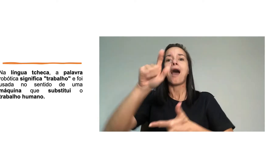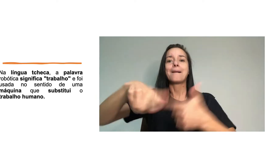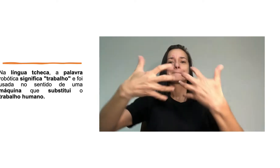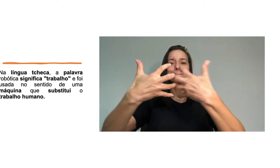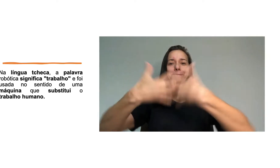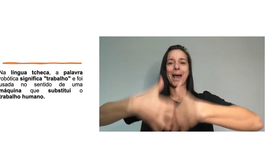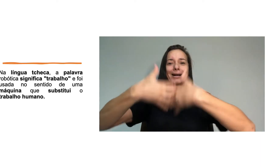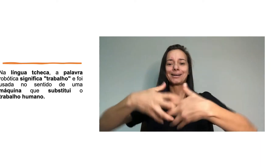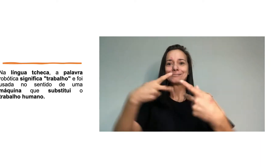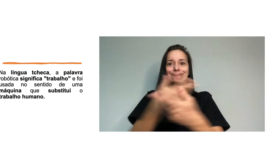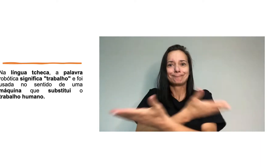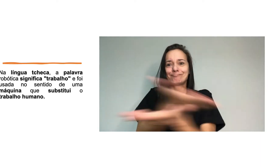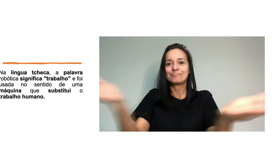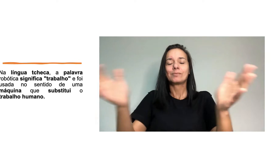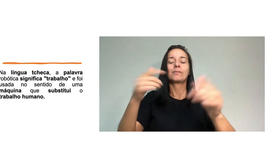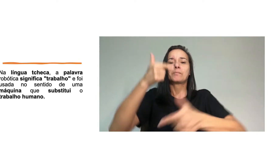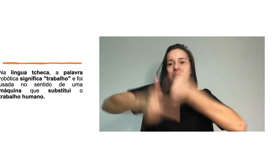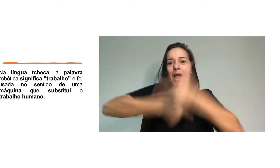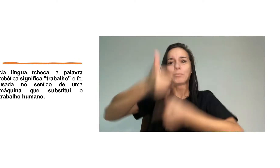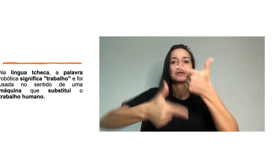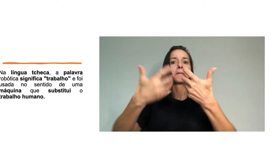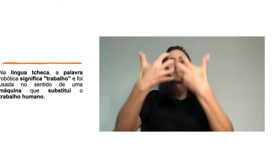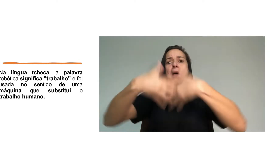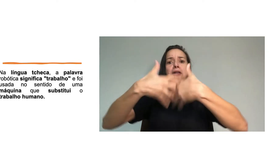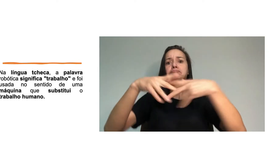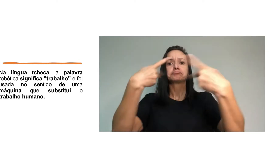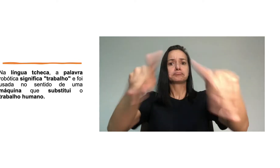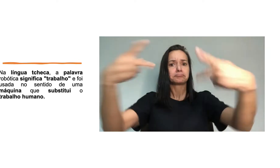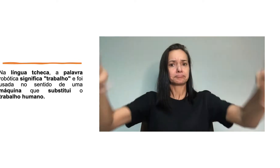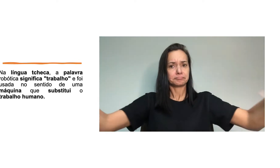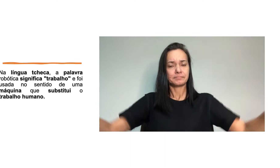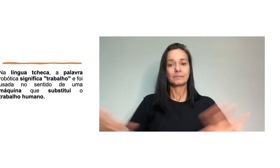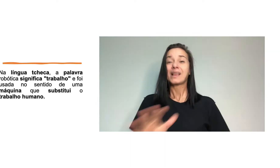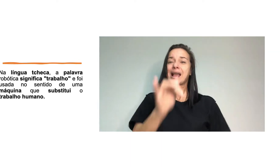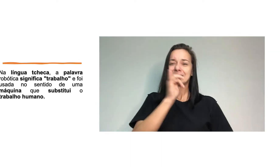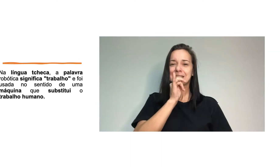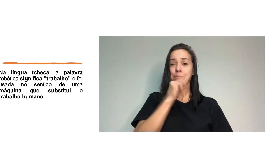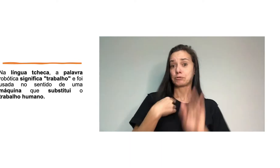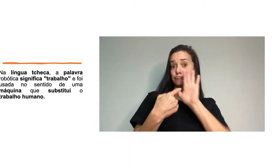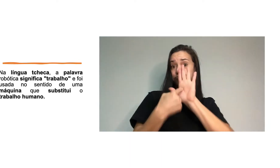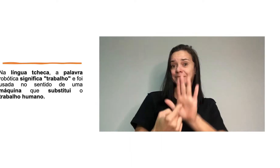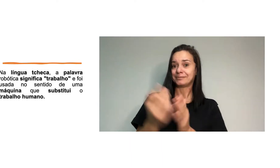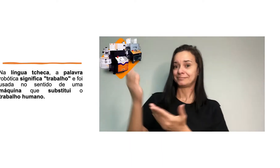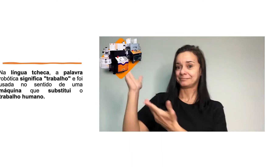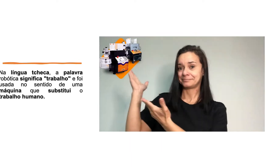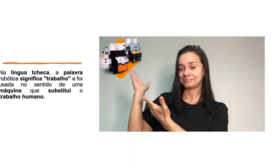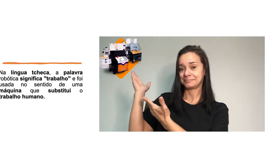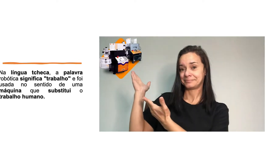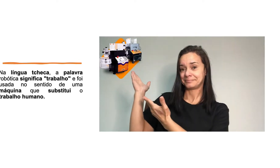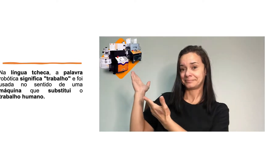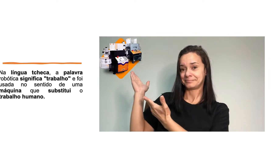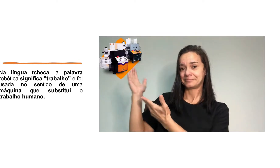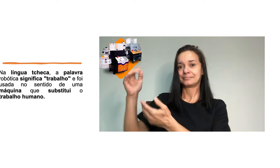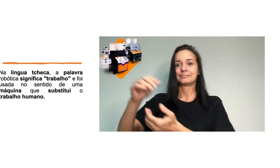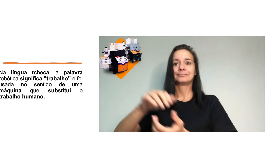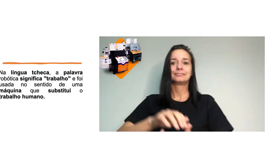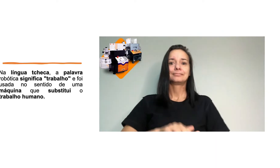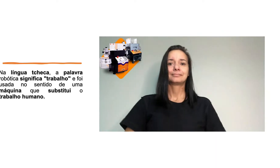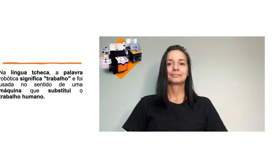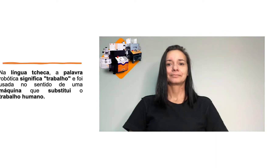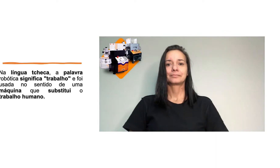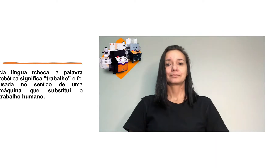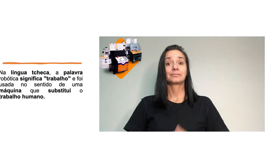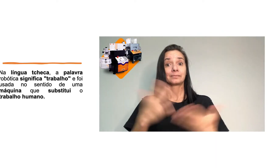e sim do trabalho que substitui o trabalho humano, por exemplo, as máquinas.